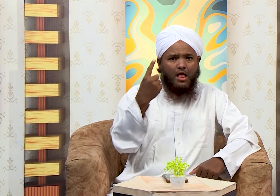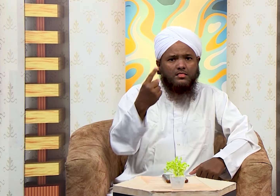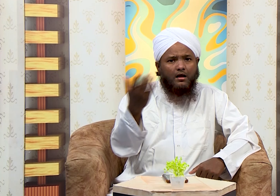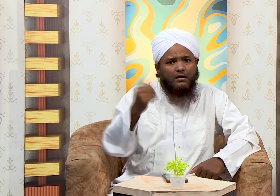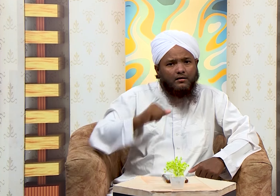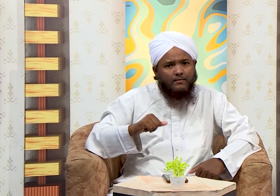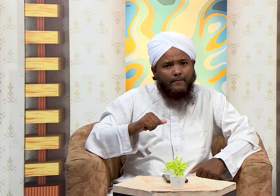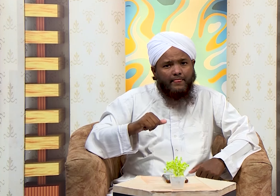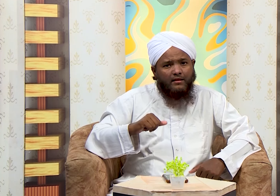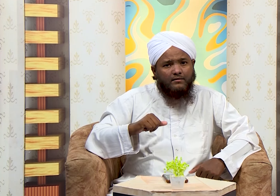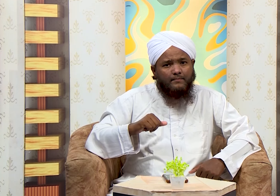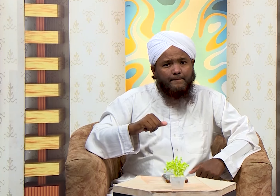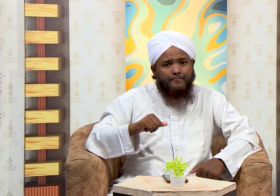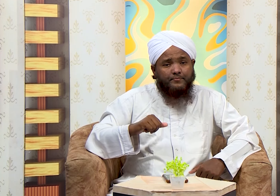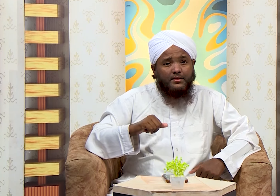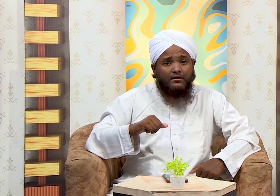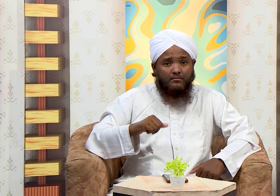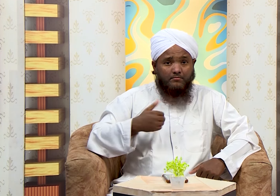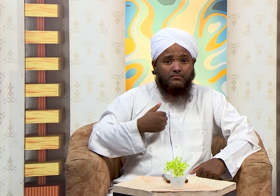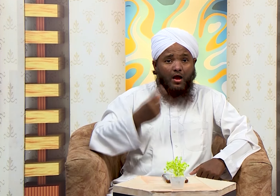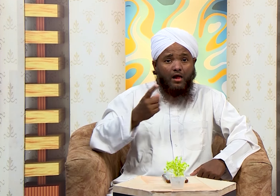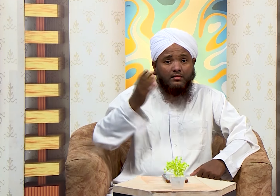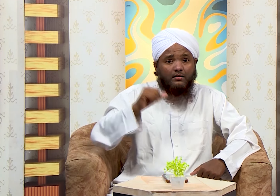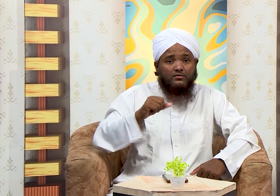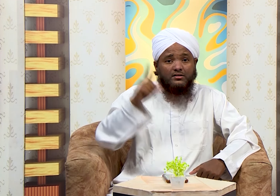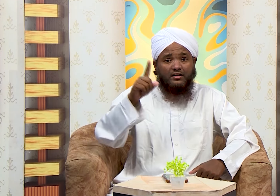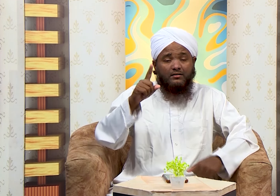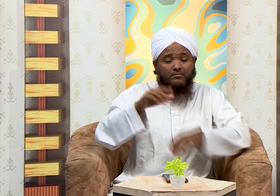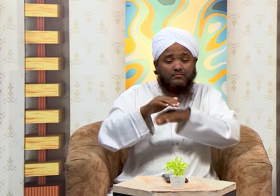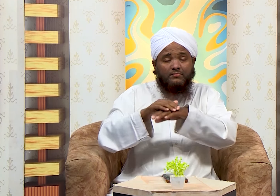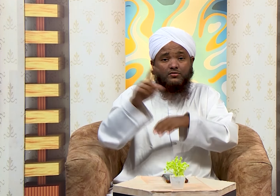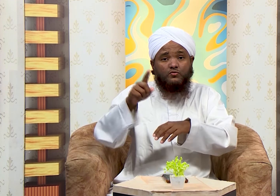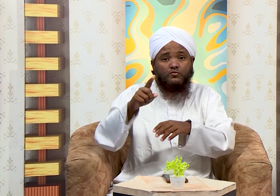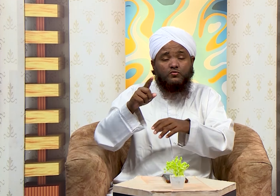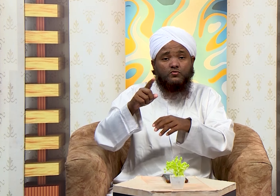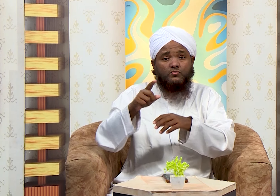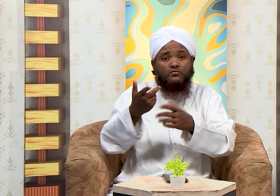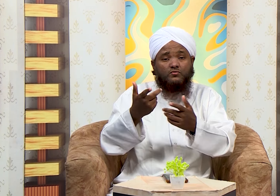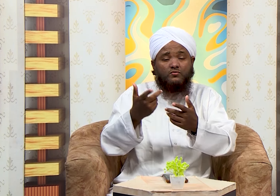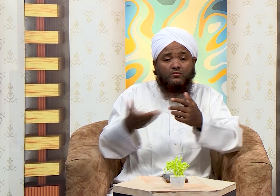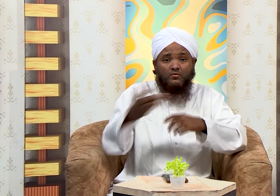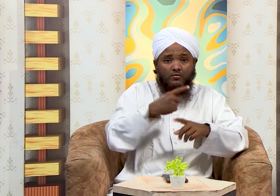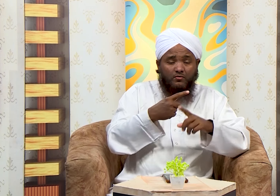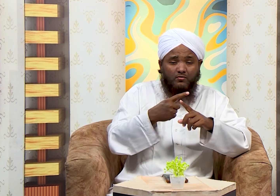میرا وہ رب پاک ہے جو سب سے بلند ہے سبحان اللہ ہم کیسے بھی ہیں کیسے بھی گناہگار ہیں